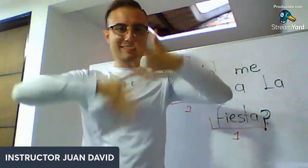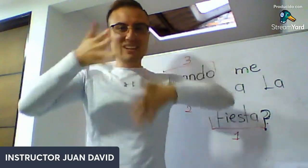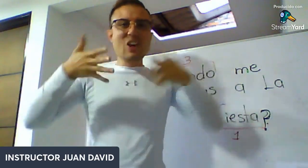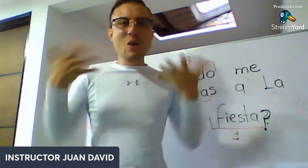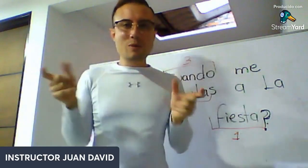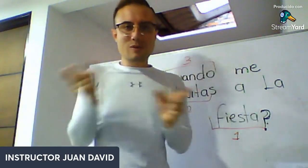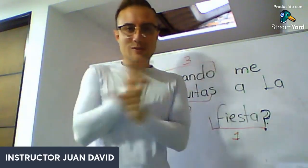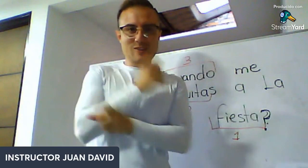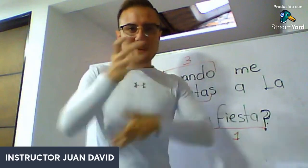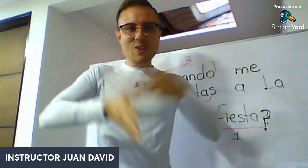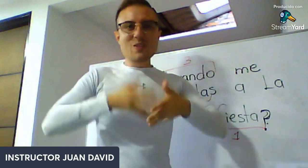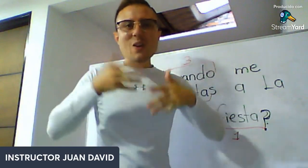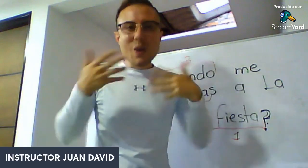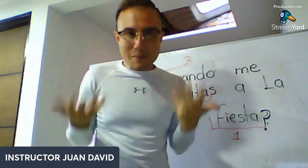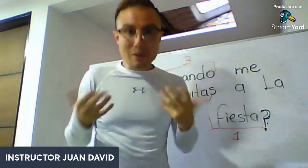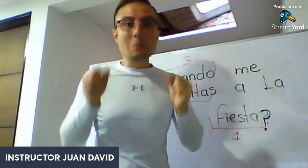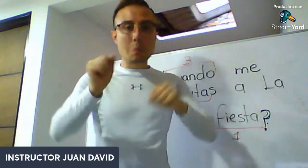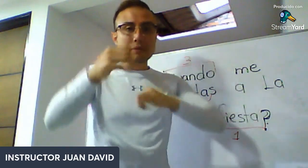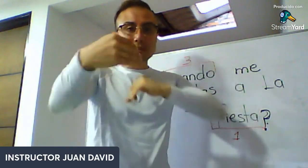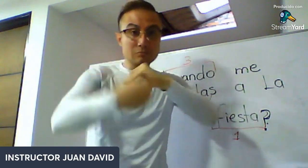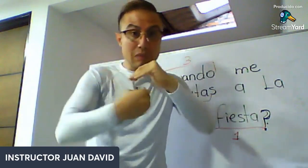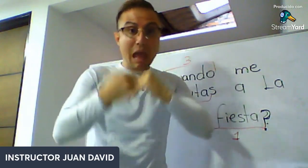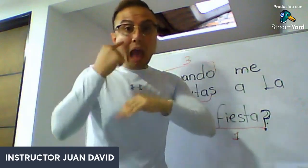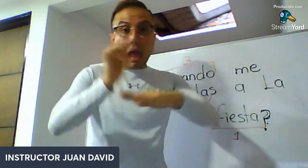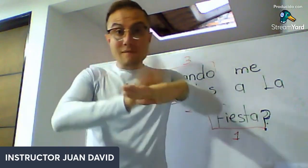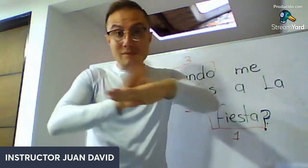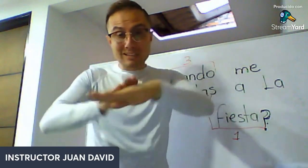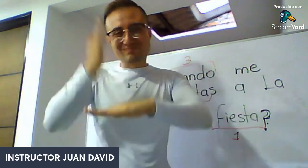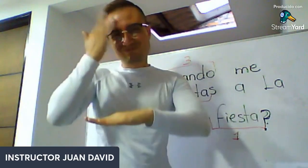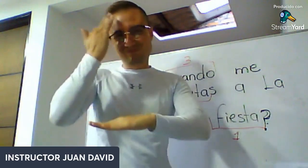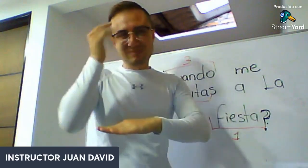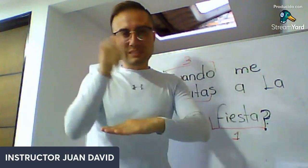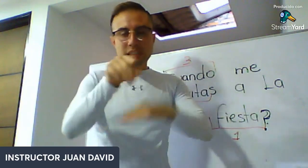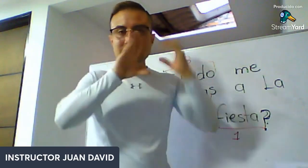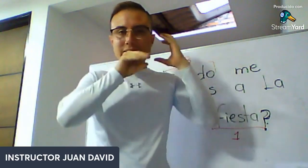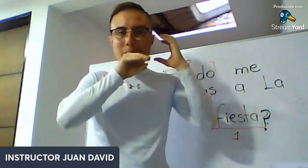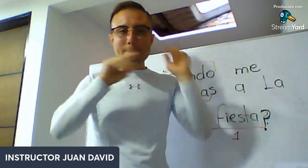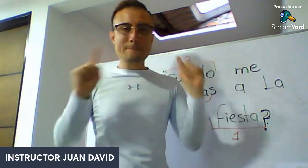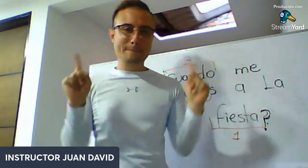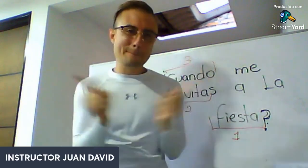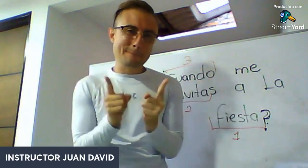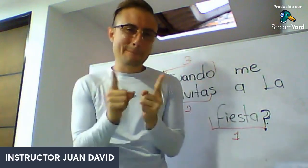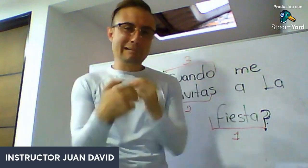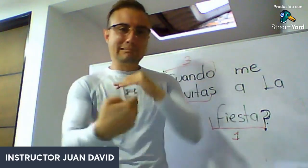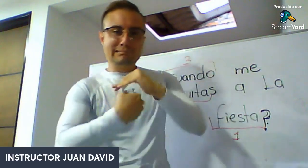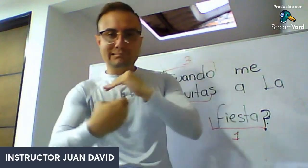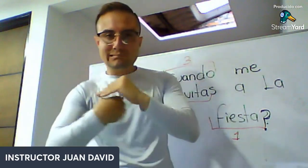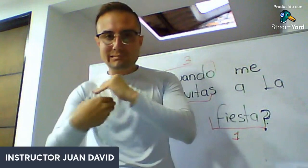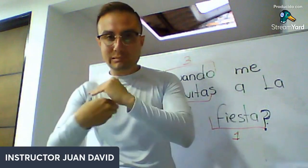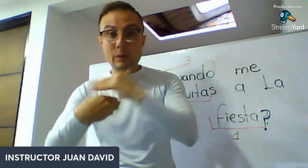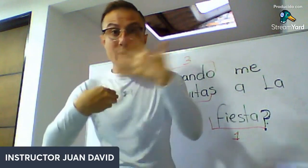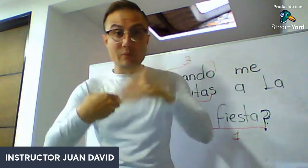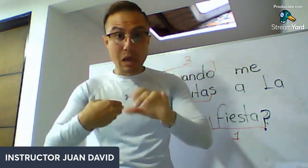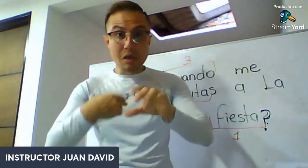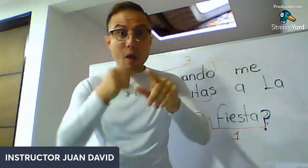una actividad con la frase en lengua de señas ustedes lo pueden practicar pueden entrar al envío recuerden que el stringer